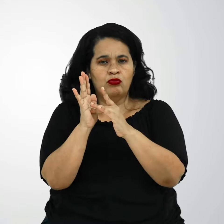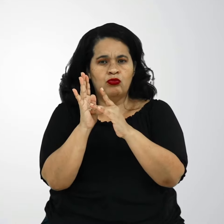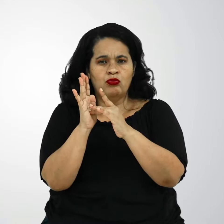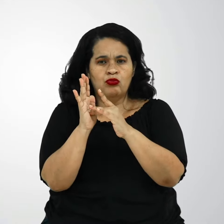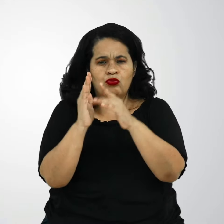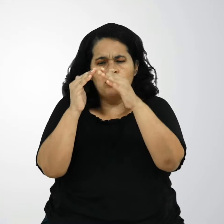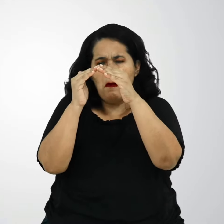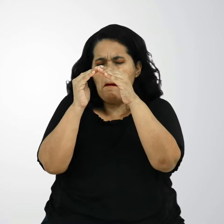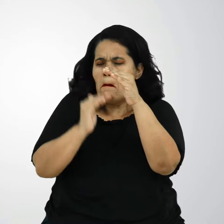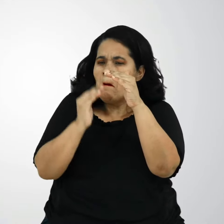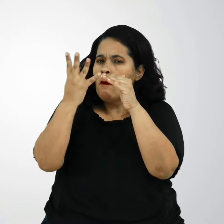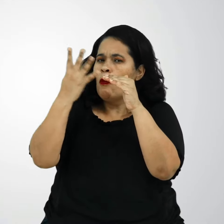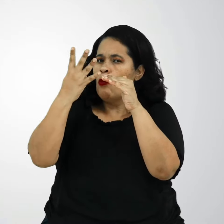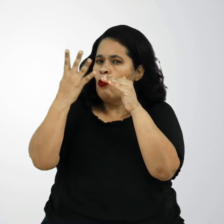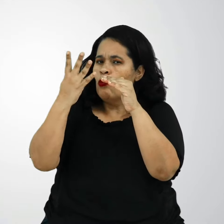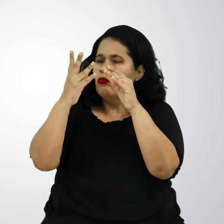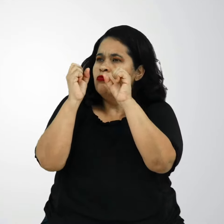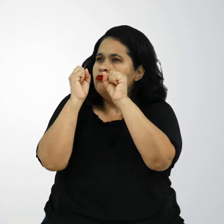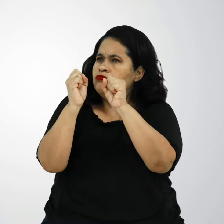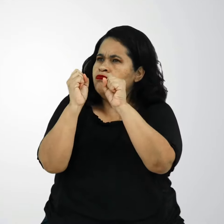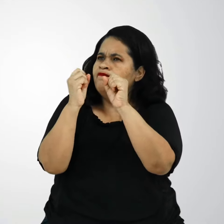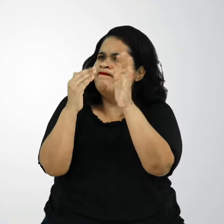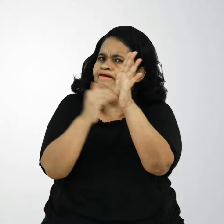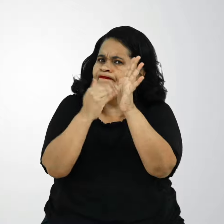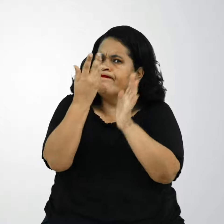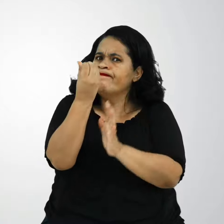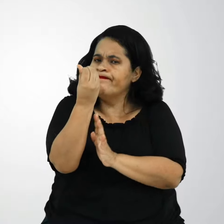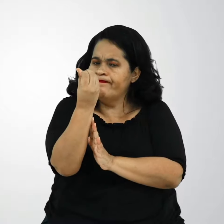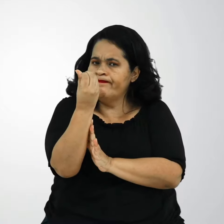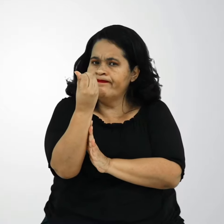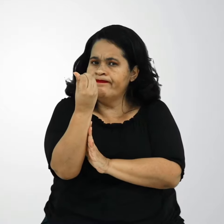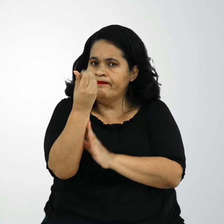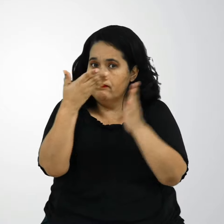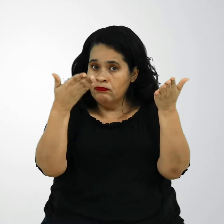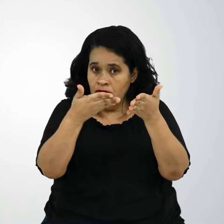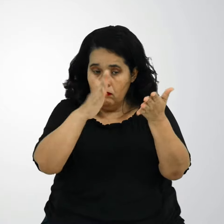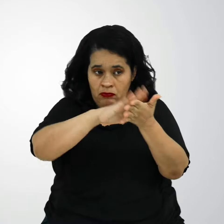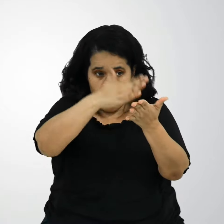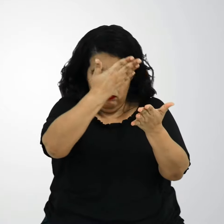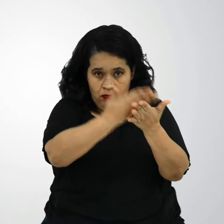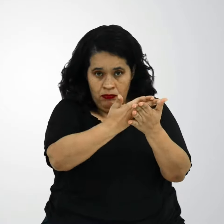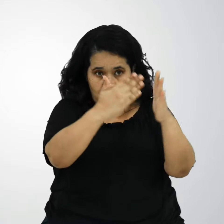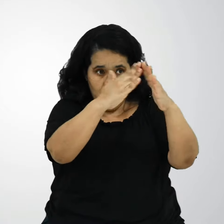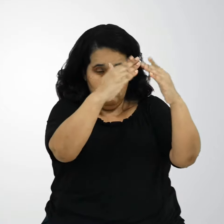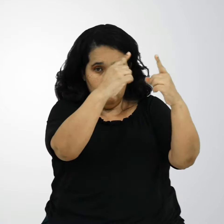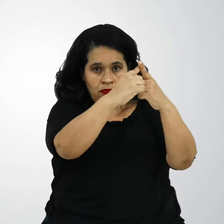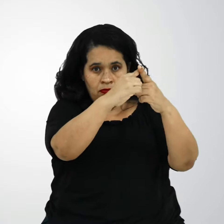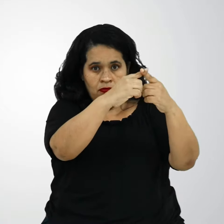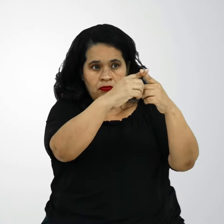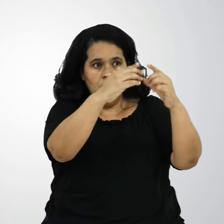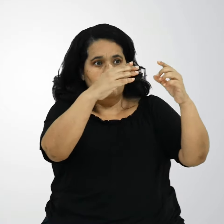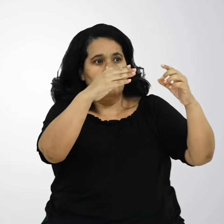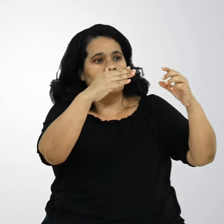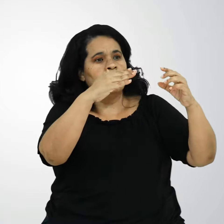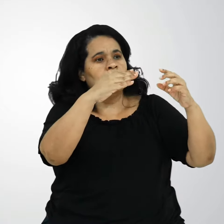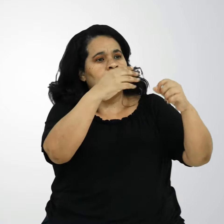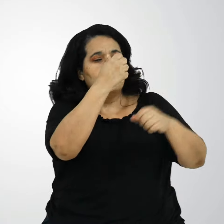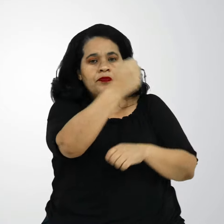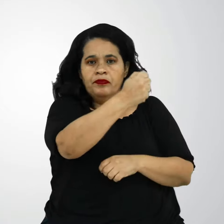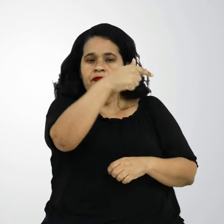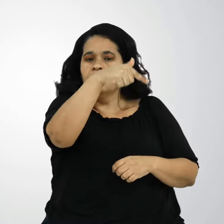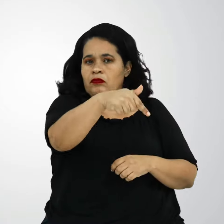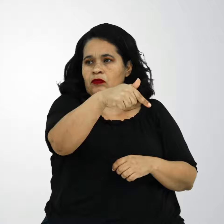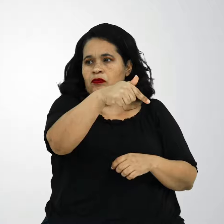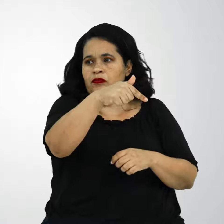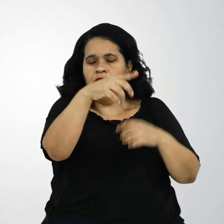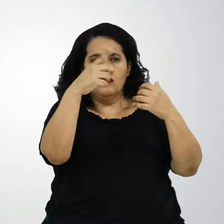4. Pode chegar a 6. Né? Agora, na interpretação adventista da Igreja Adventista do Sétimo Dia, tem que ser exatamente 3